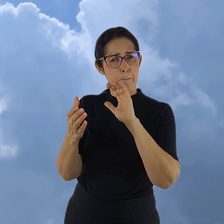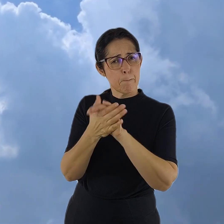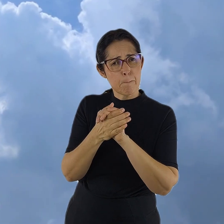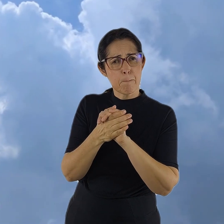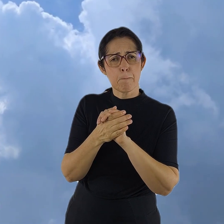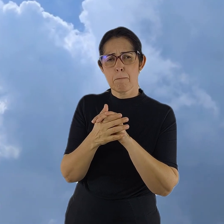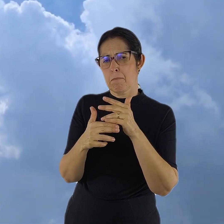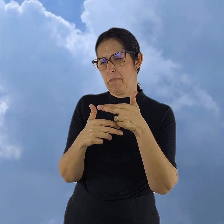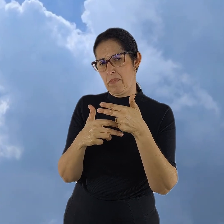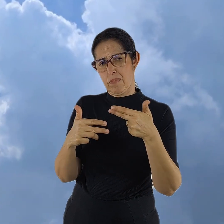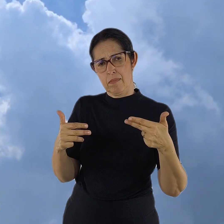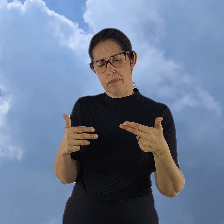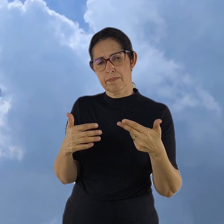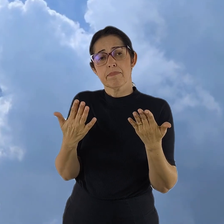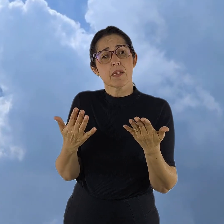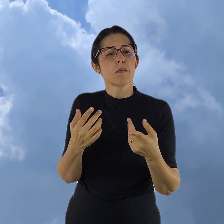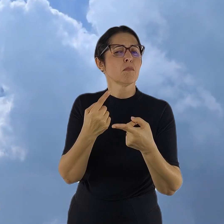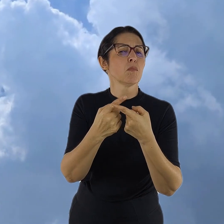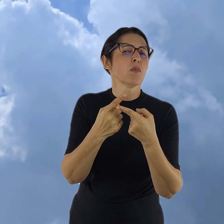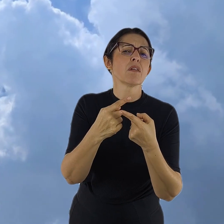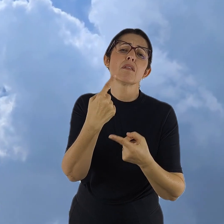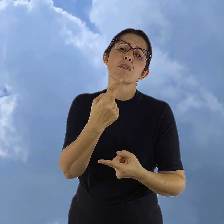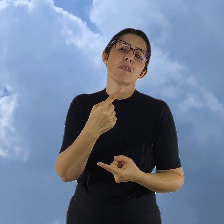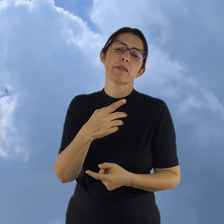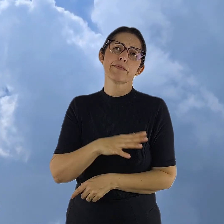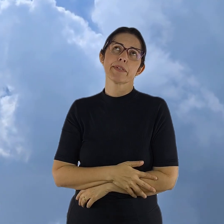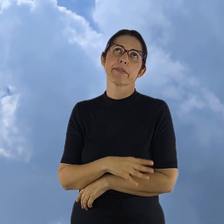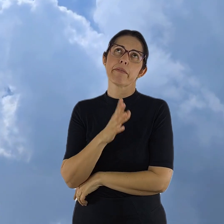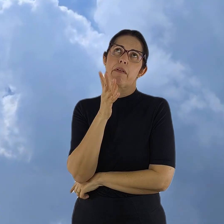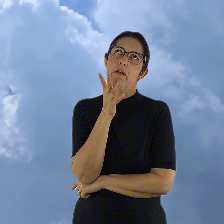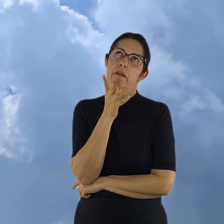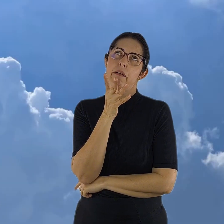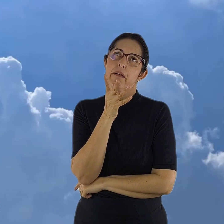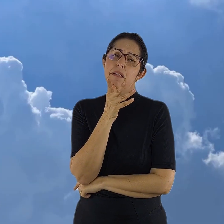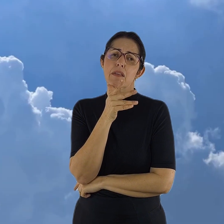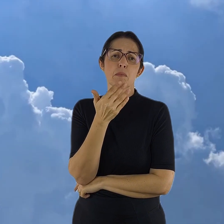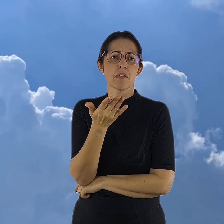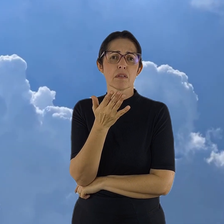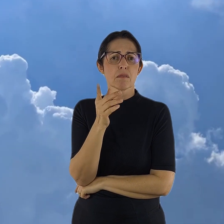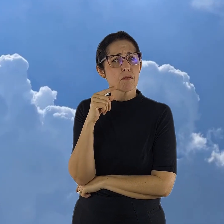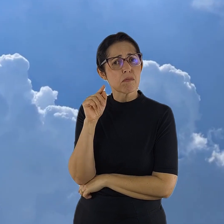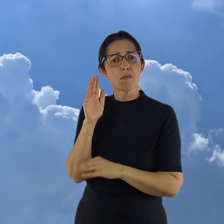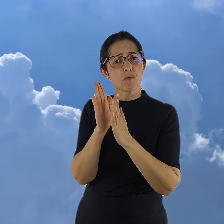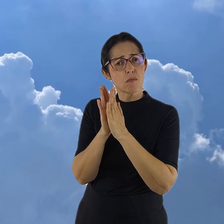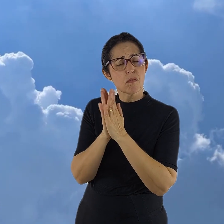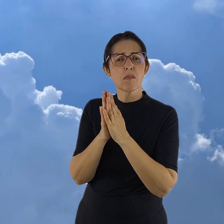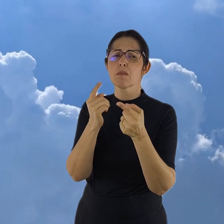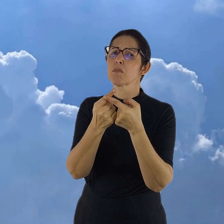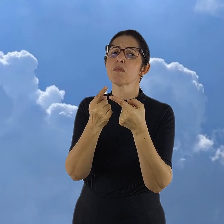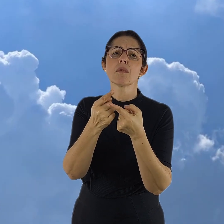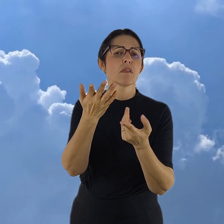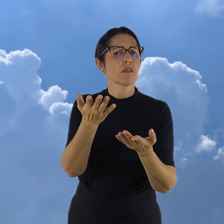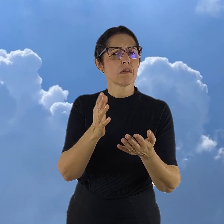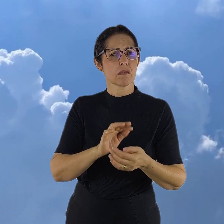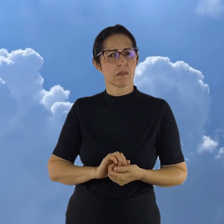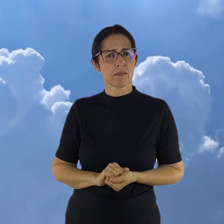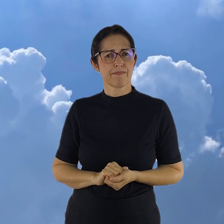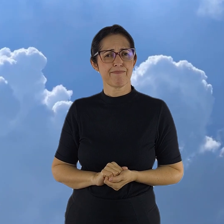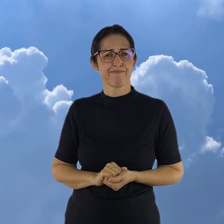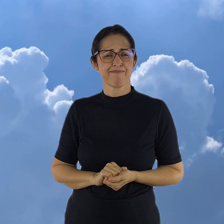Por quê? Nós esperamos a situação chegar no limite tão...